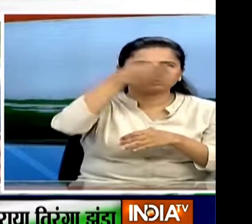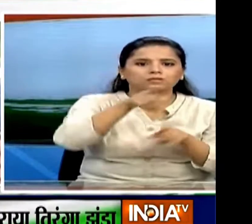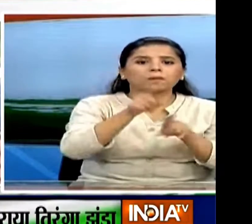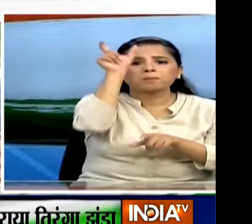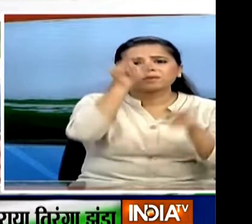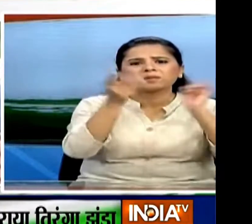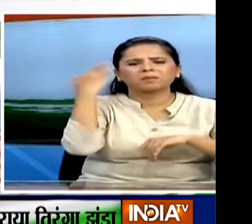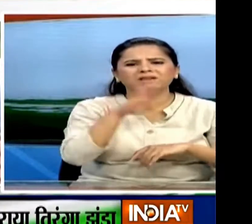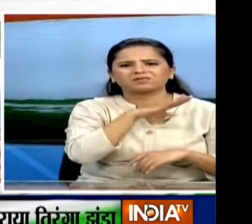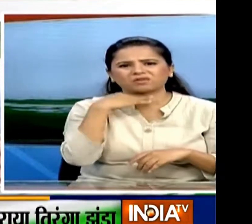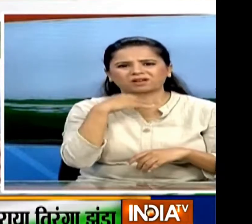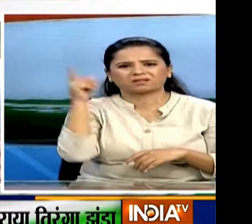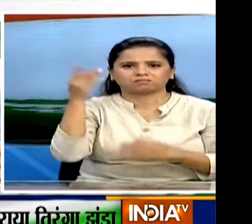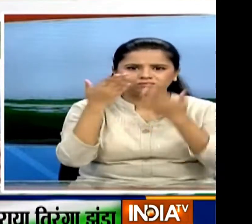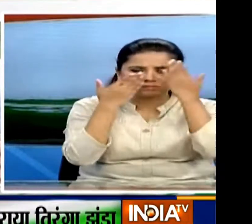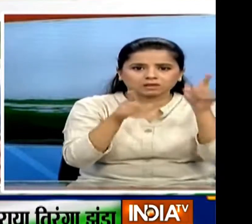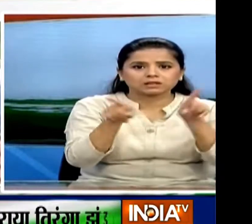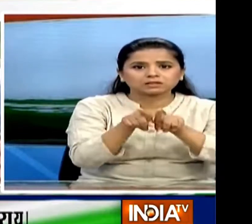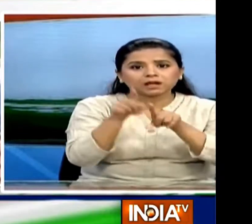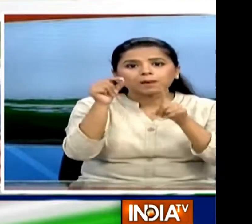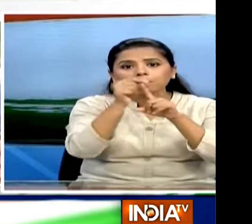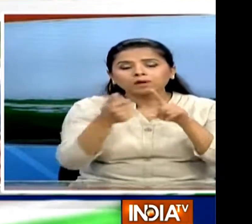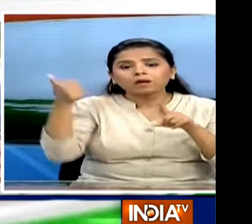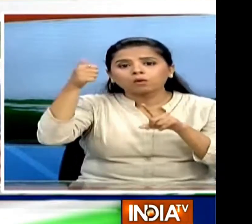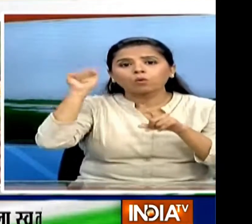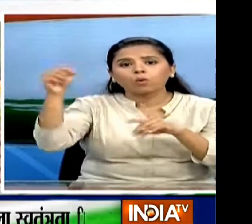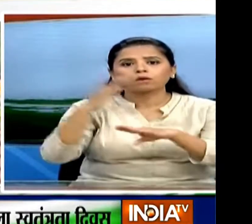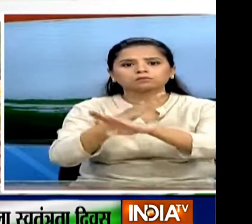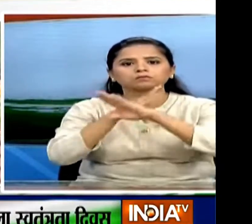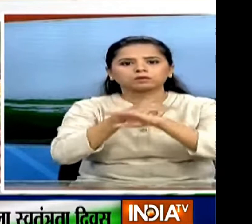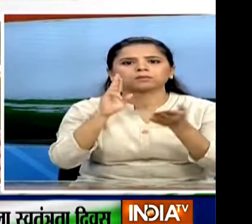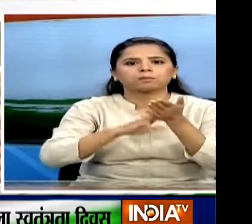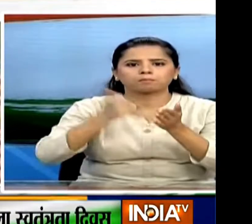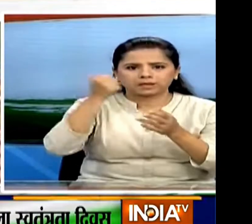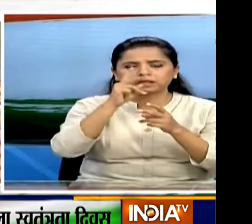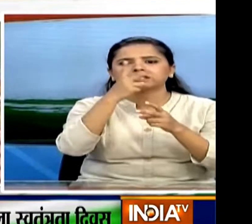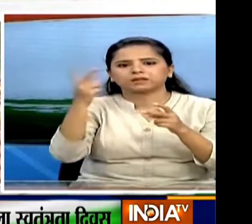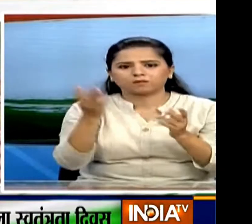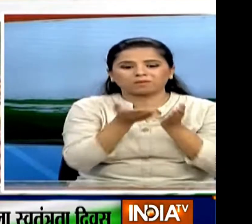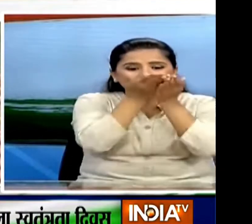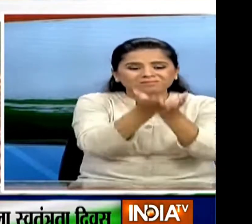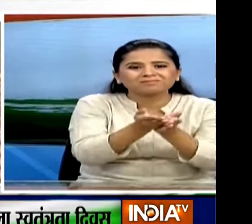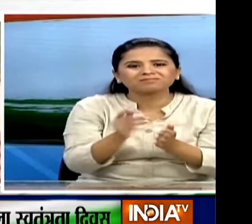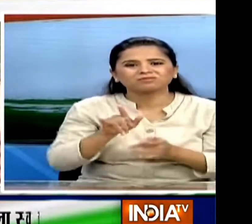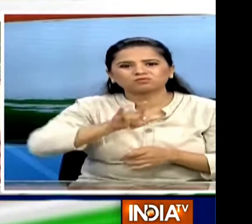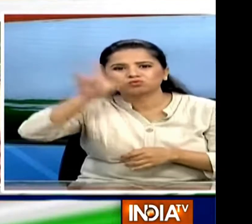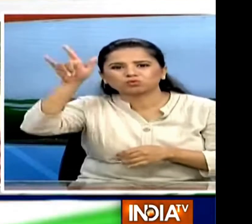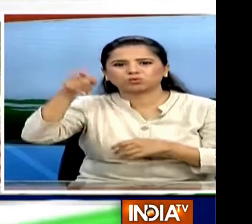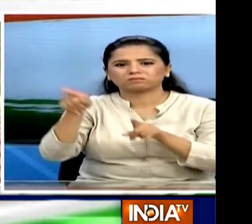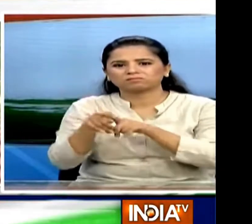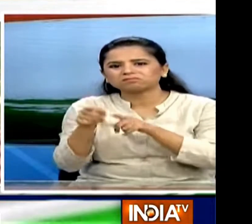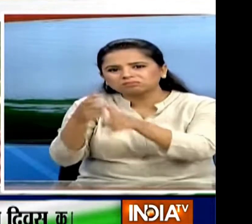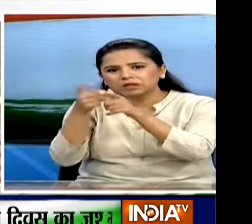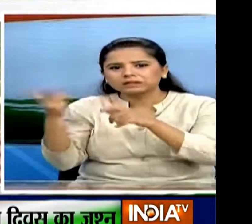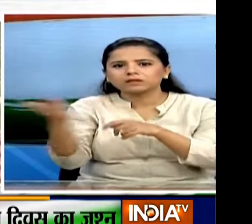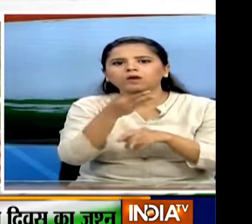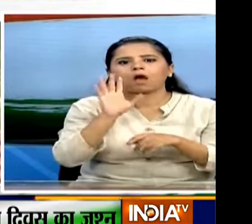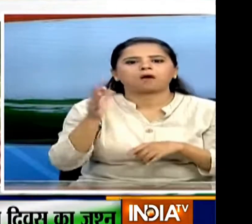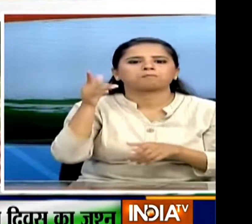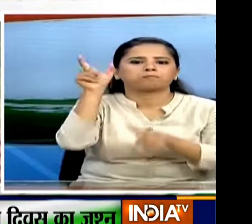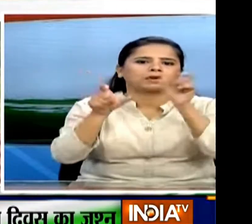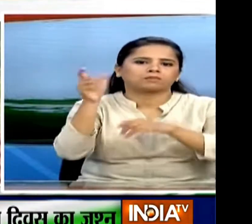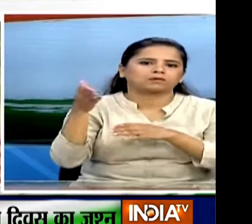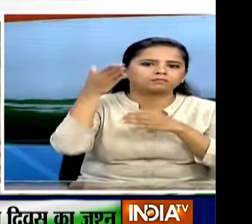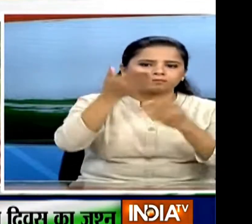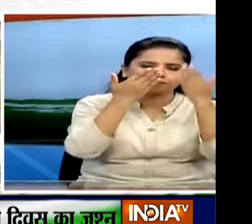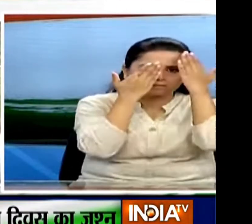साथ रक्षा मंत्री राजनाथ सिंह और तीनों सेनाओं के प्रमुख भी मौजूद रहे। नेशनल वॉर मेमोरियल वीर शहीदों की याद